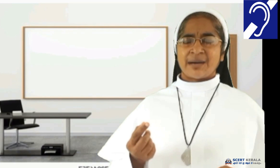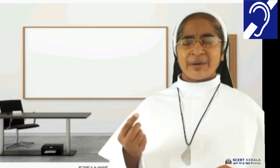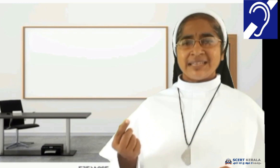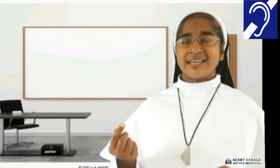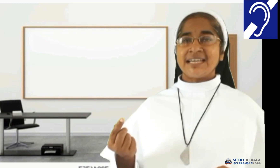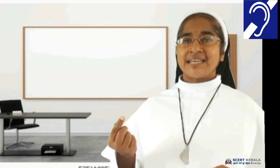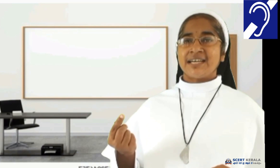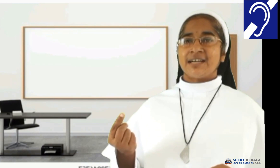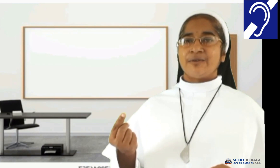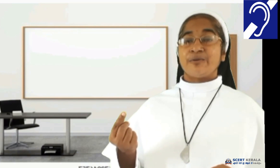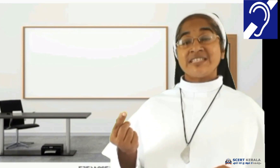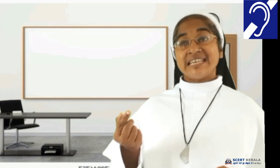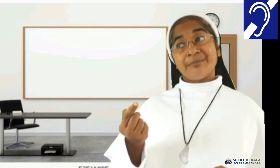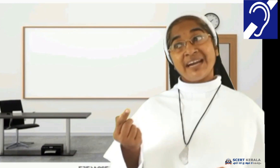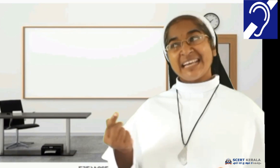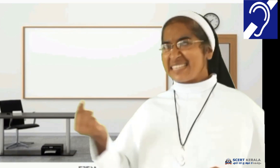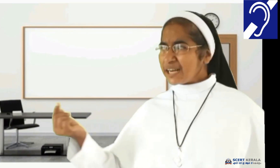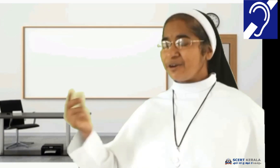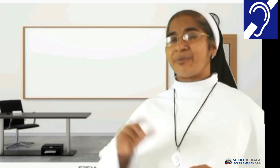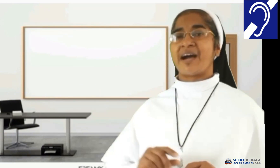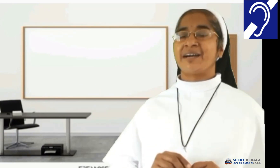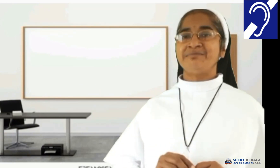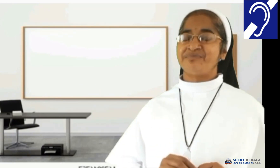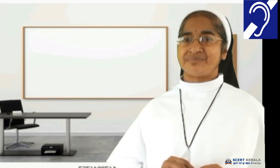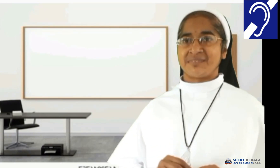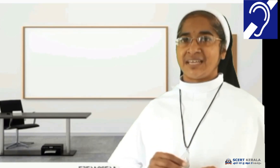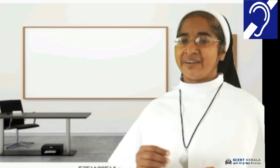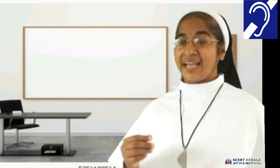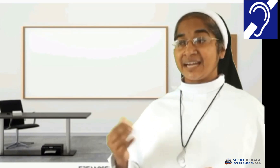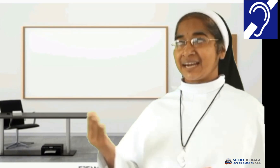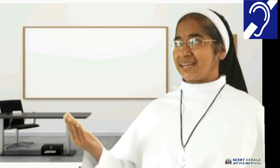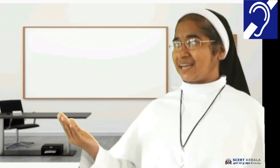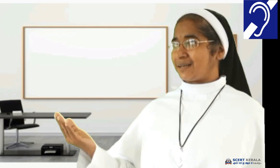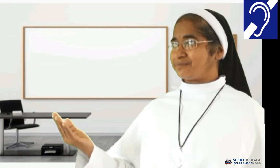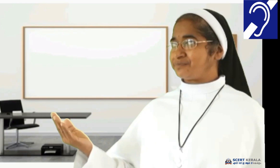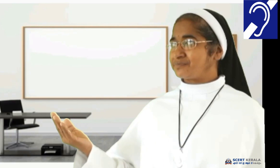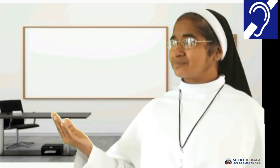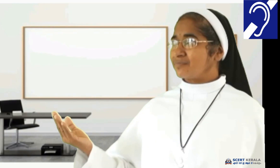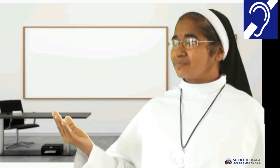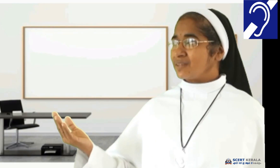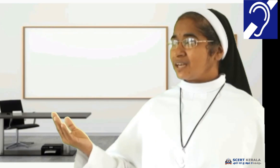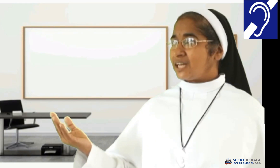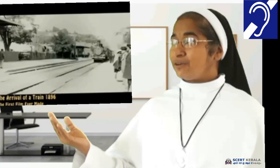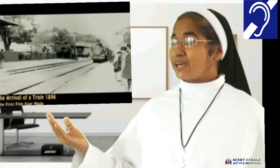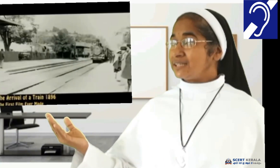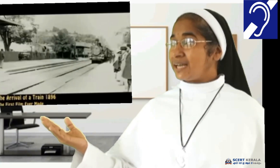നമ്മൾ ഇന്ന് ഒരു സിനിമയുടെ ചെറിയൊരു ഭാഗം ഇവിടെ കാണുകയാണ്. Look at there.